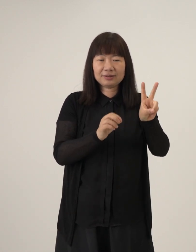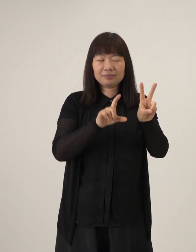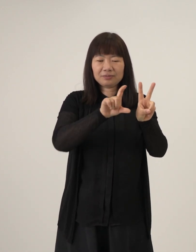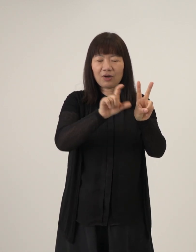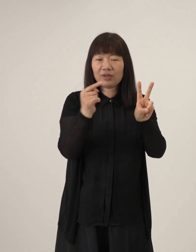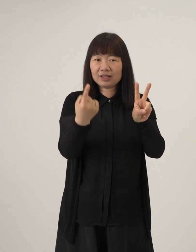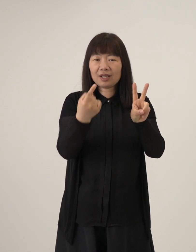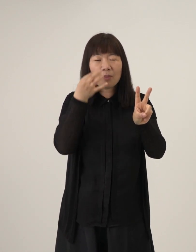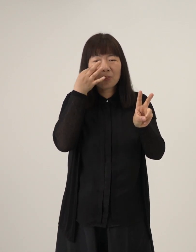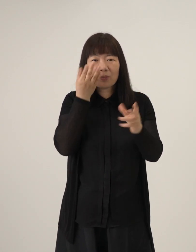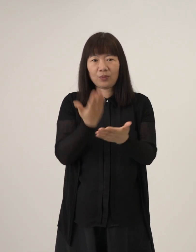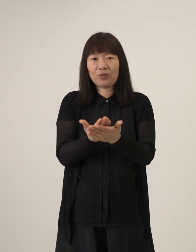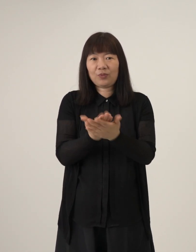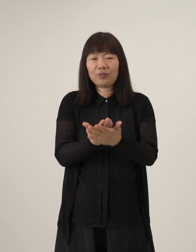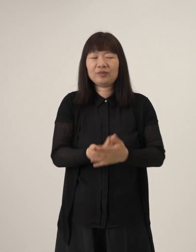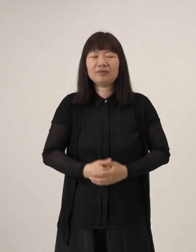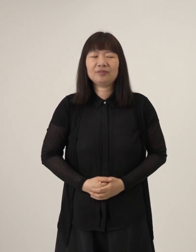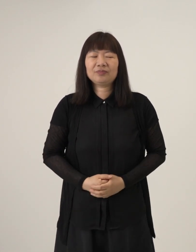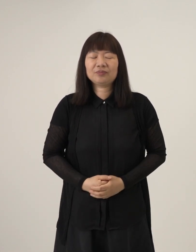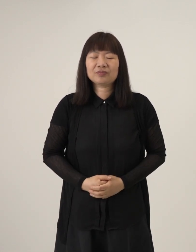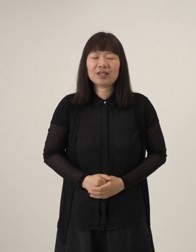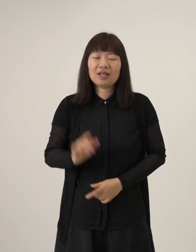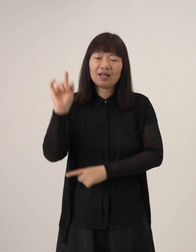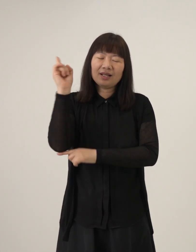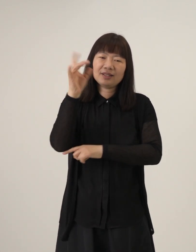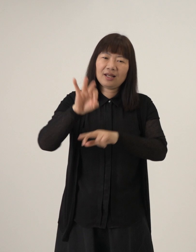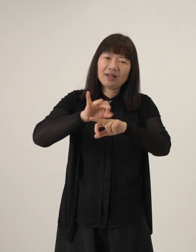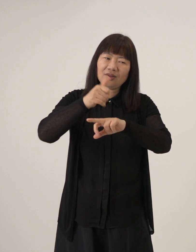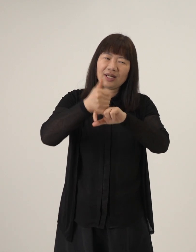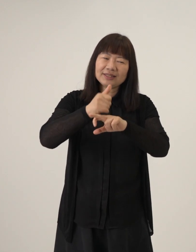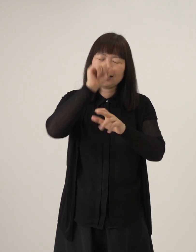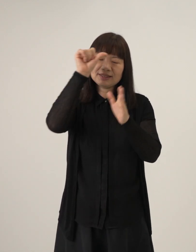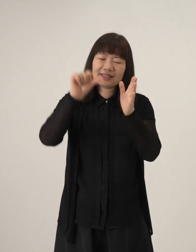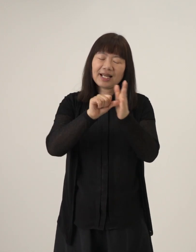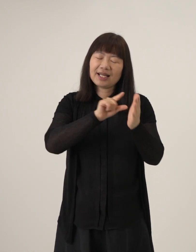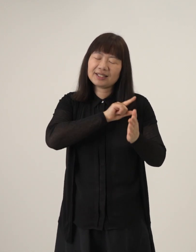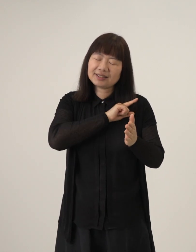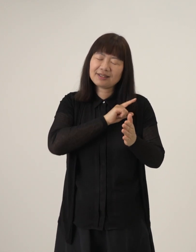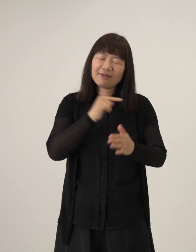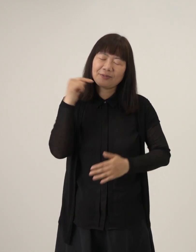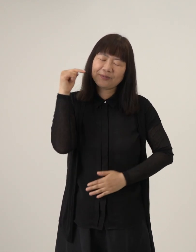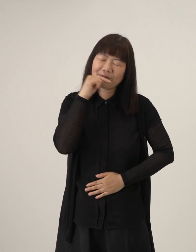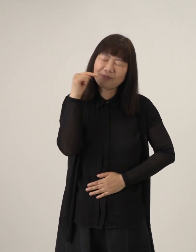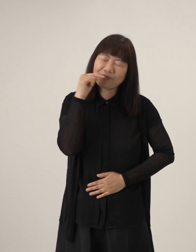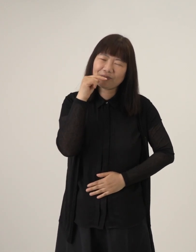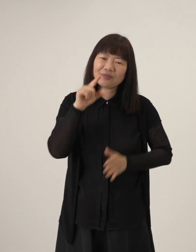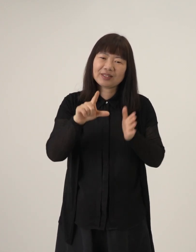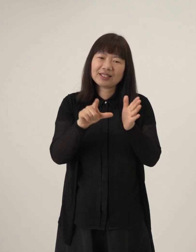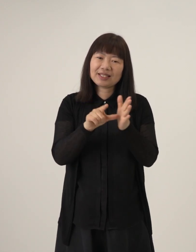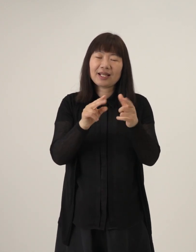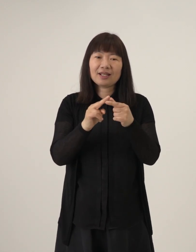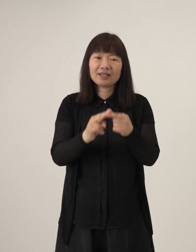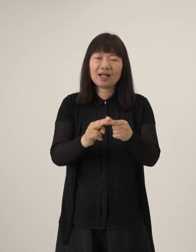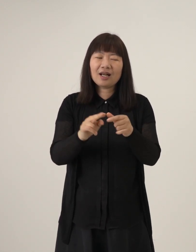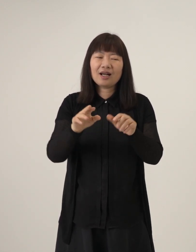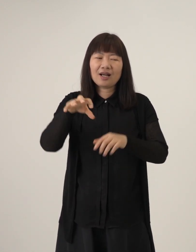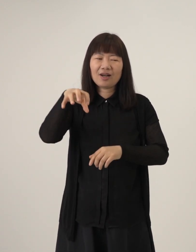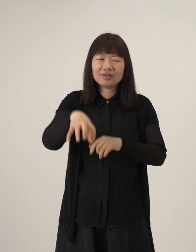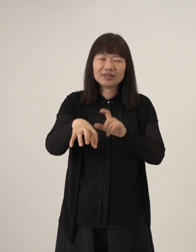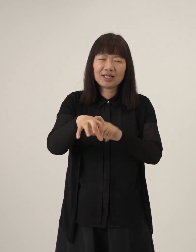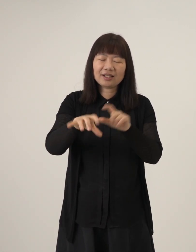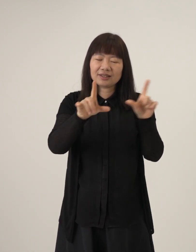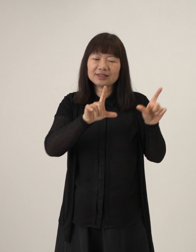한번 띄워주세요. 이 다윗이 인생의 가장 혹독했던 시간과